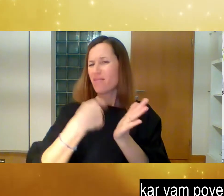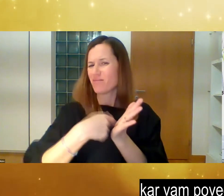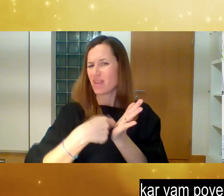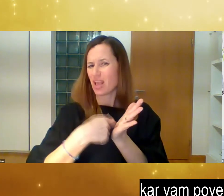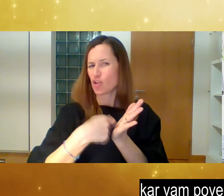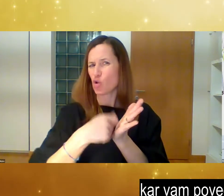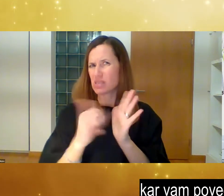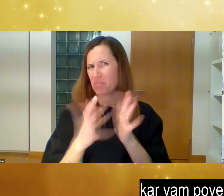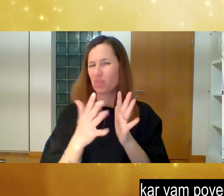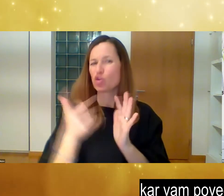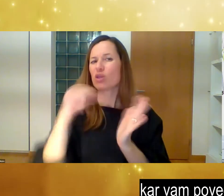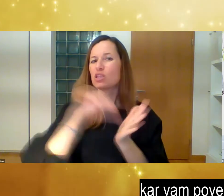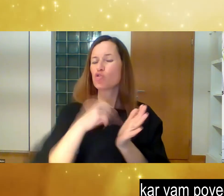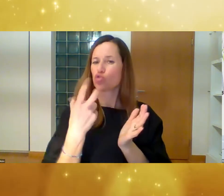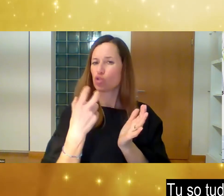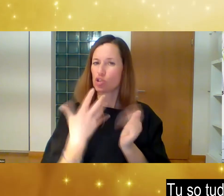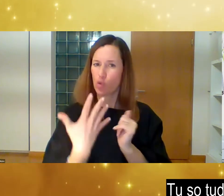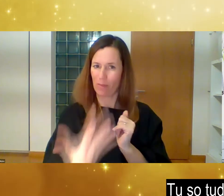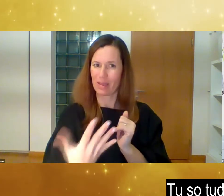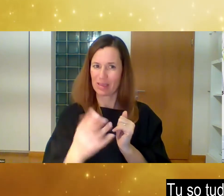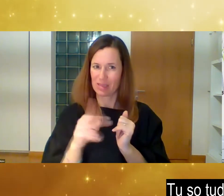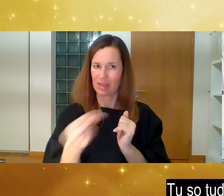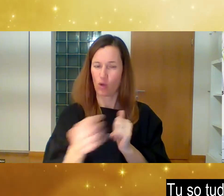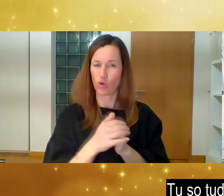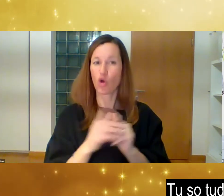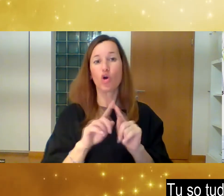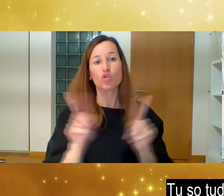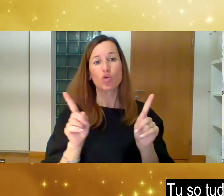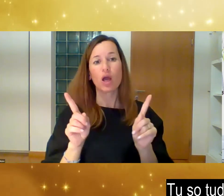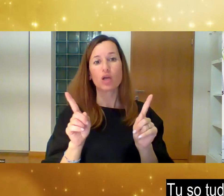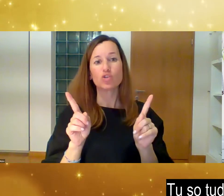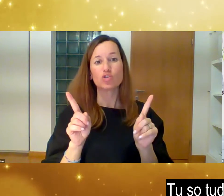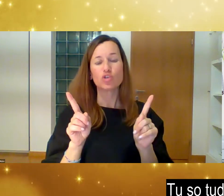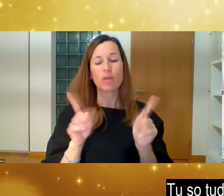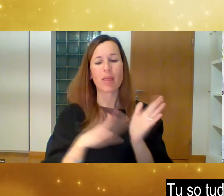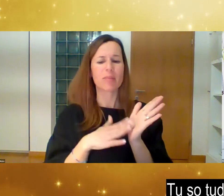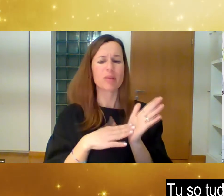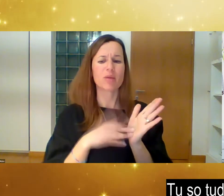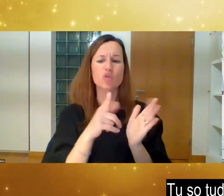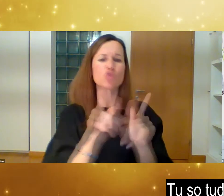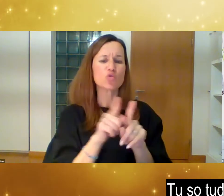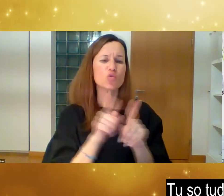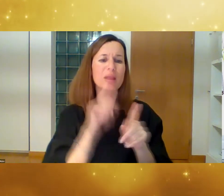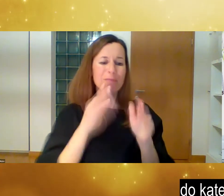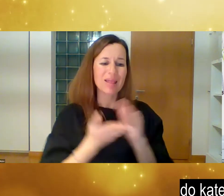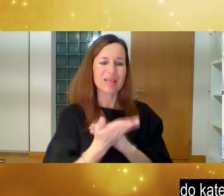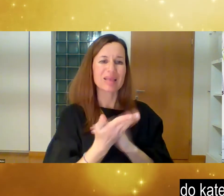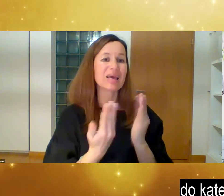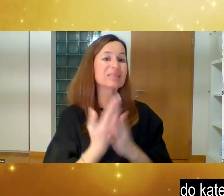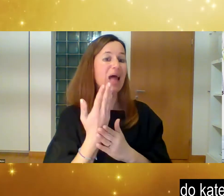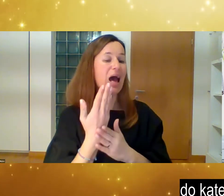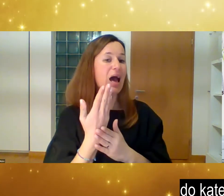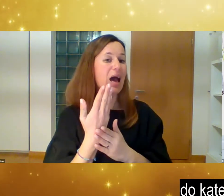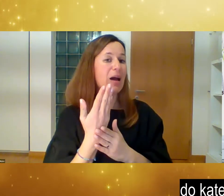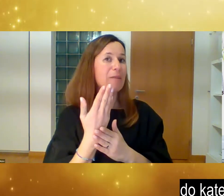povrnemo 1450 €. Drugače recimo so to tudi baterije za polžkov vsadek,